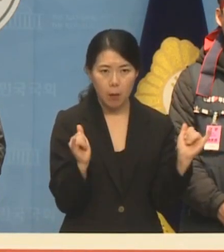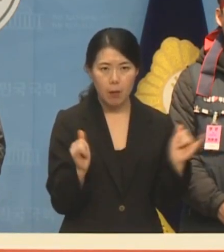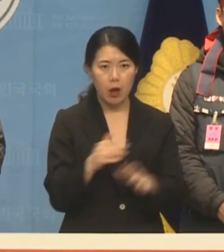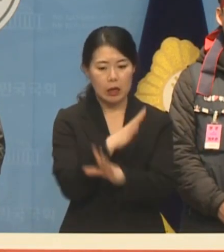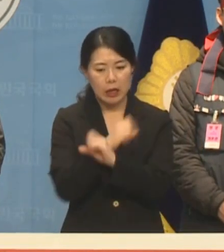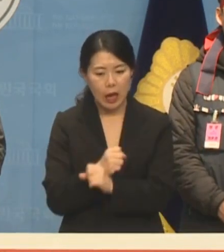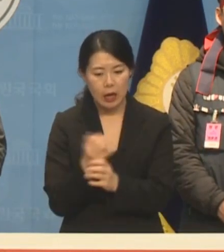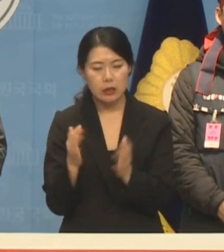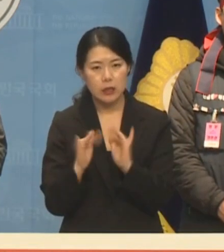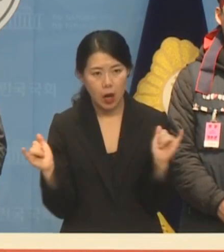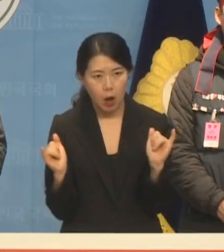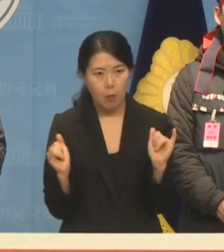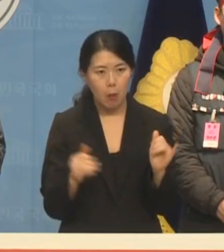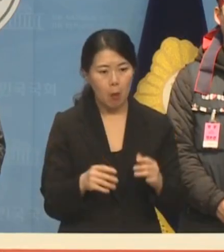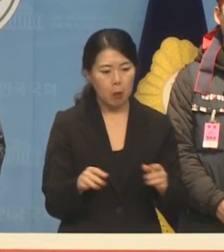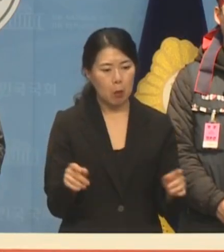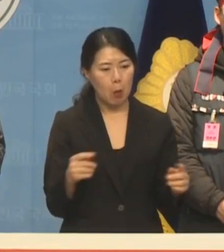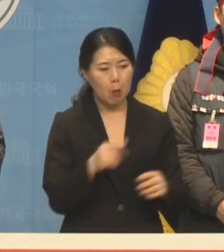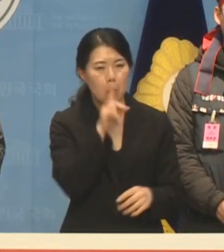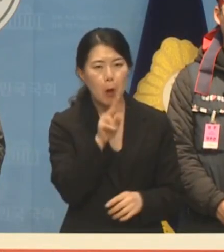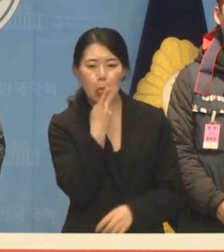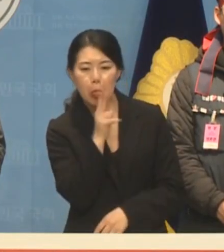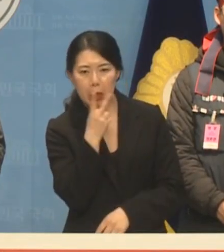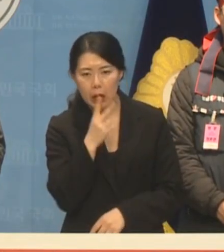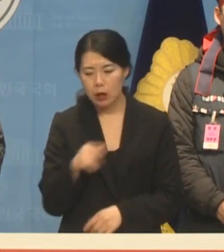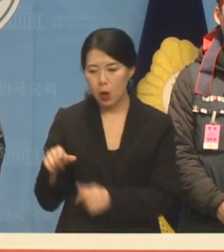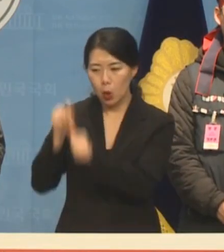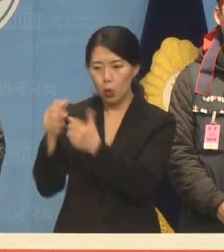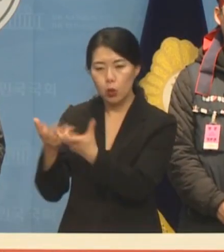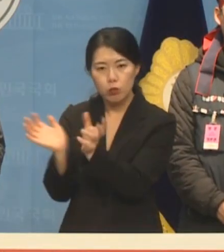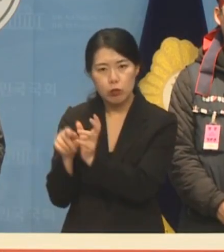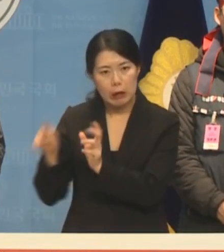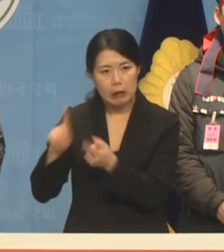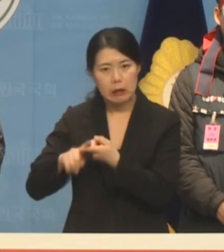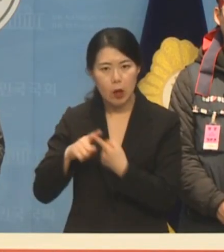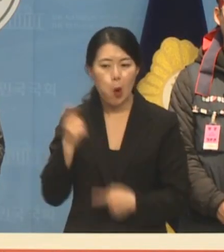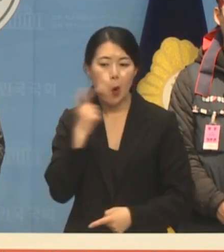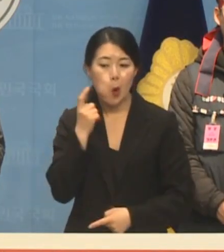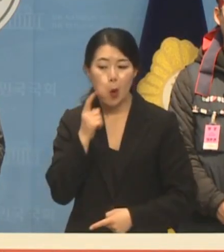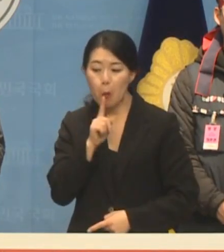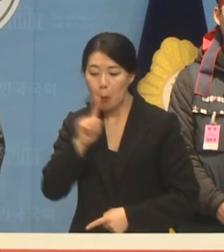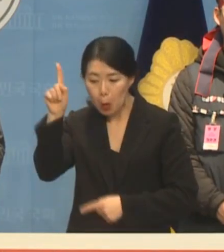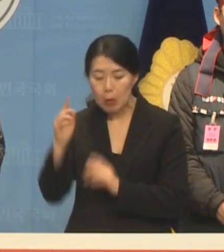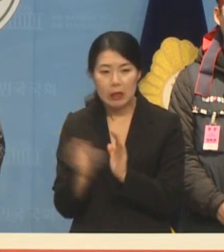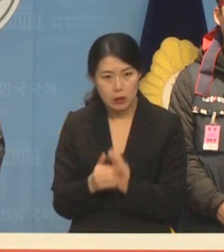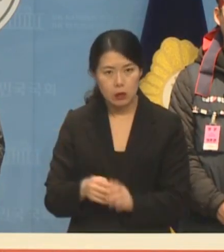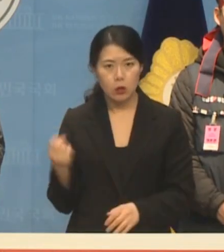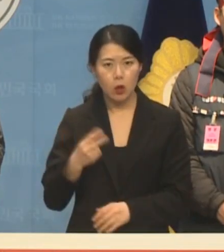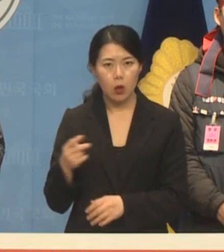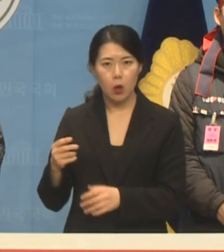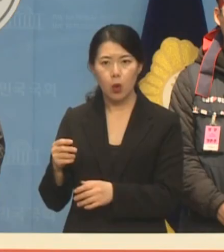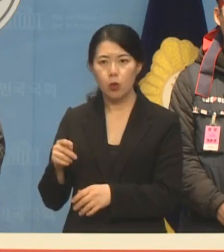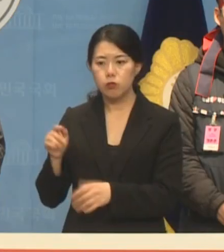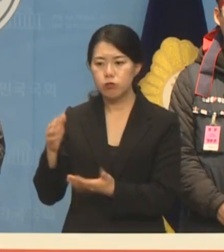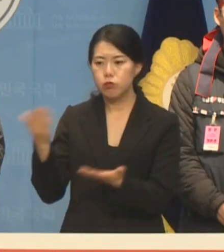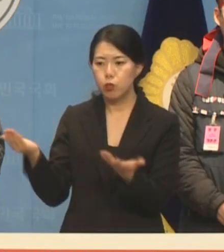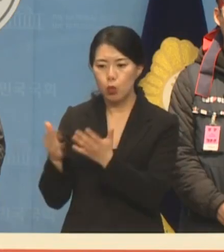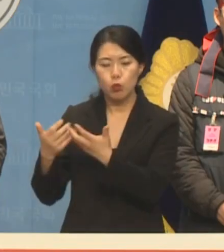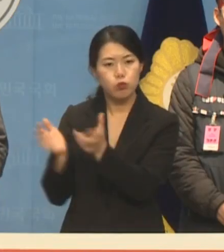오락가락하며 노동부라는 국가기관을 상대로 거짓 허위 보고를 하며 노동부를 농락하고